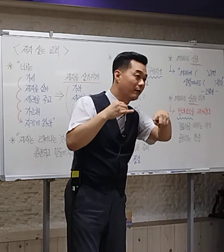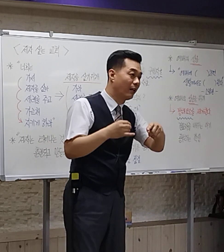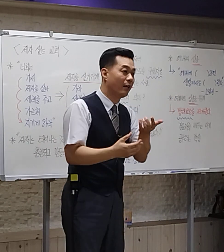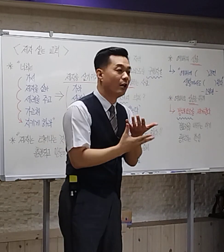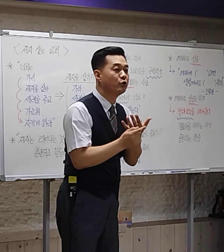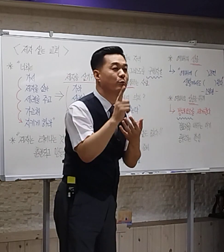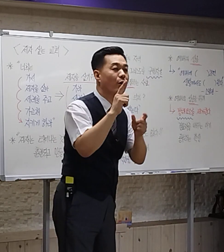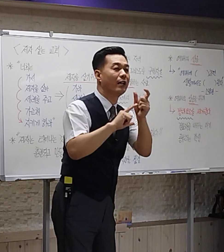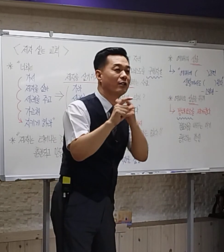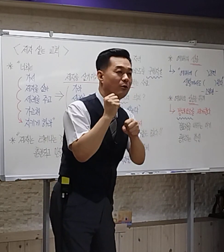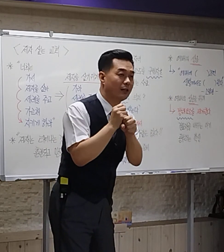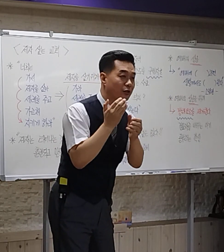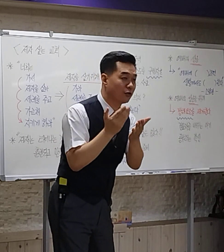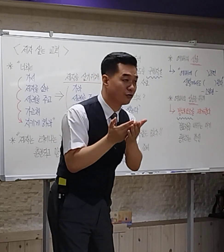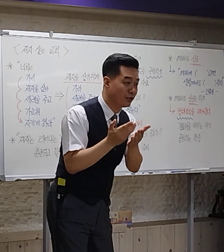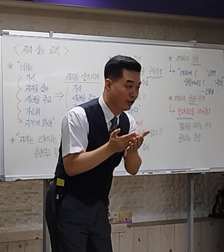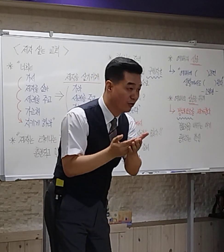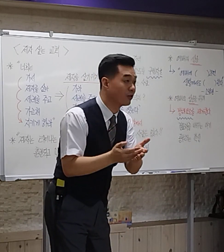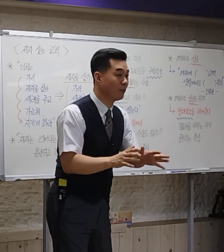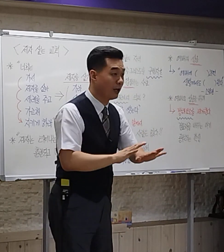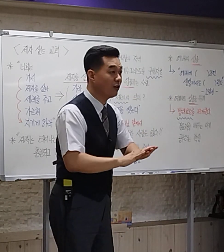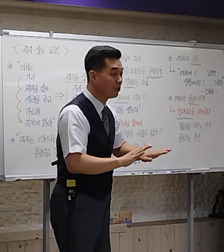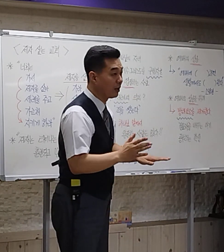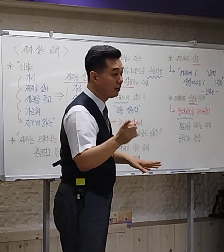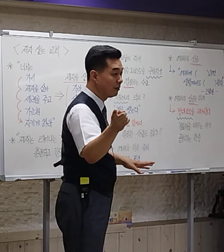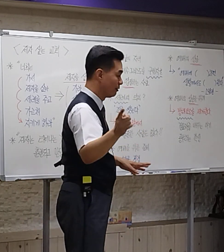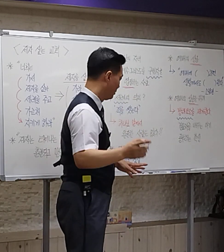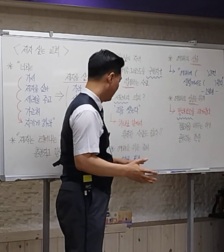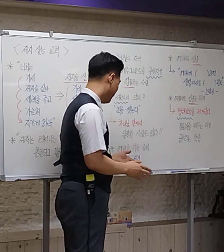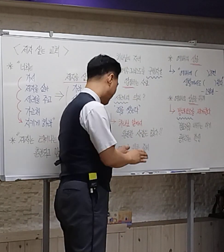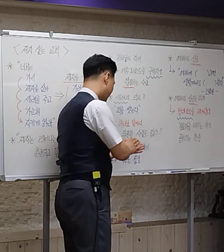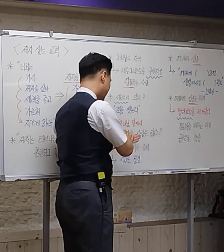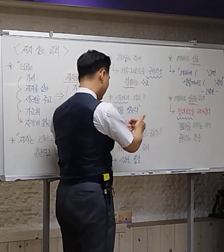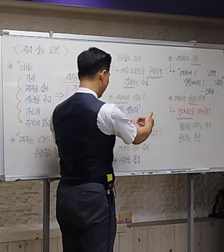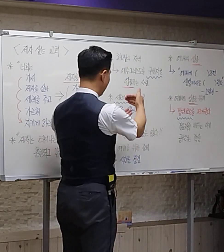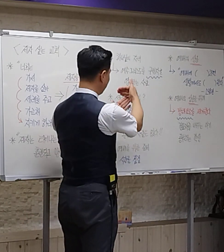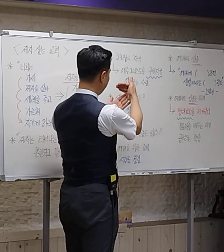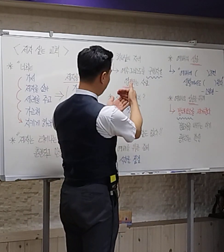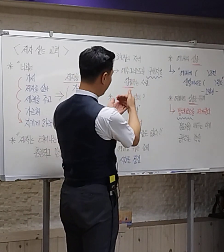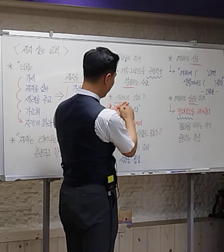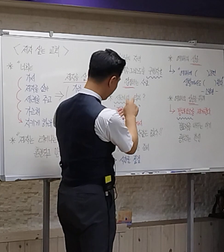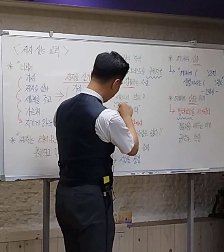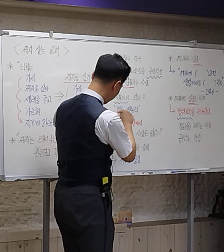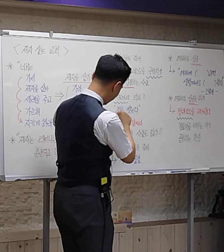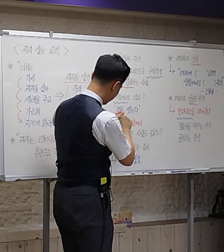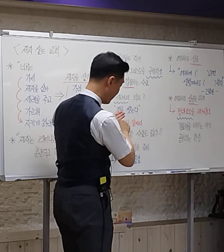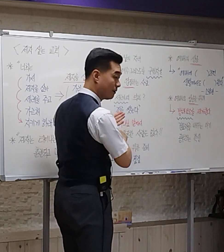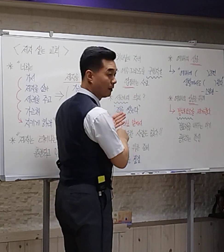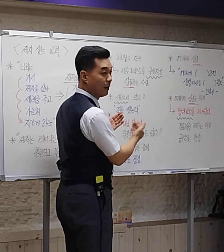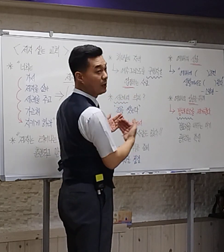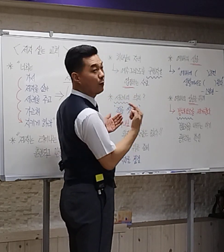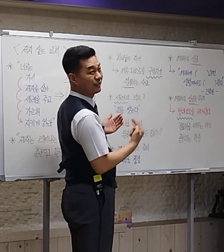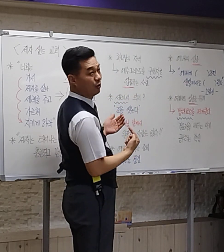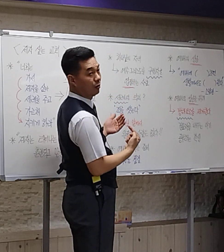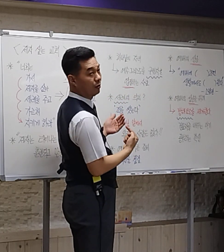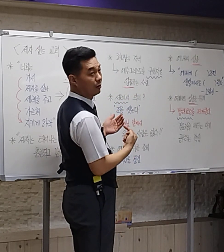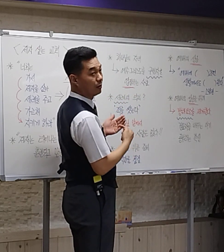집사님한테 주보 하나 더 만들어 주세요. 그러면 해결이 돼요. 받아가지고 순서를 보면서 미리 와서